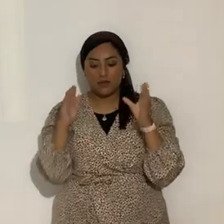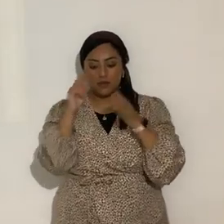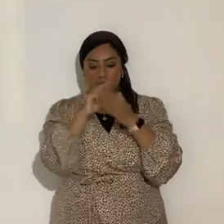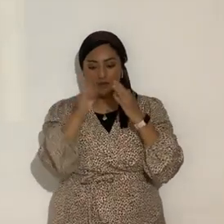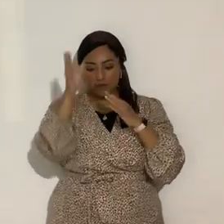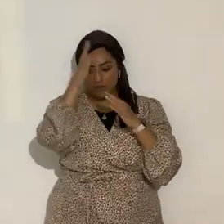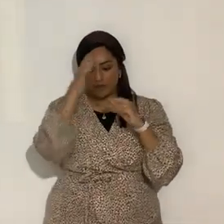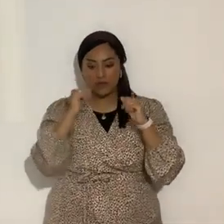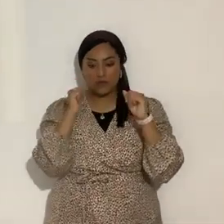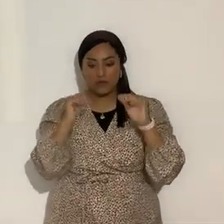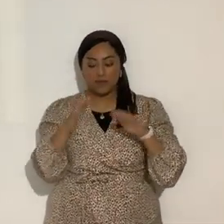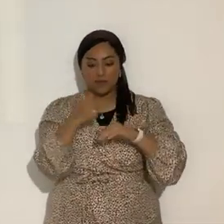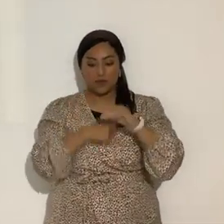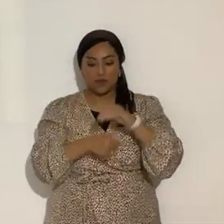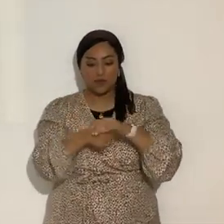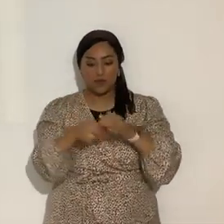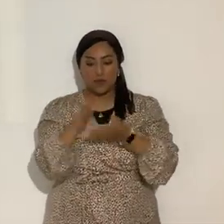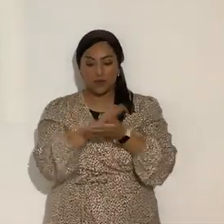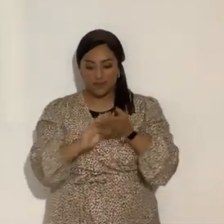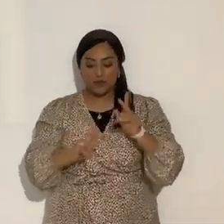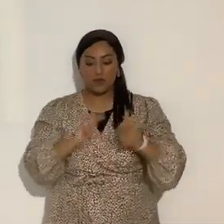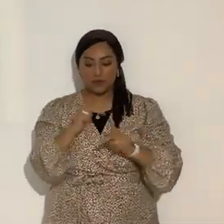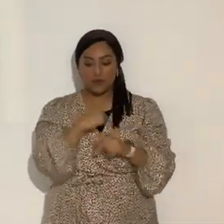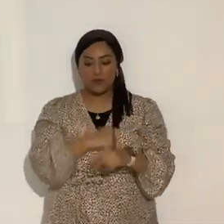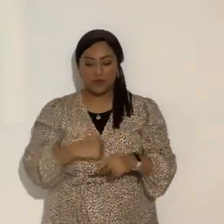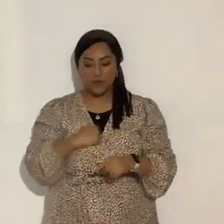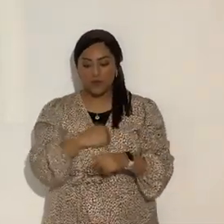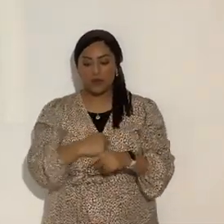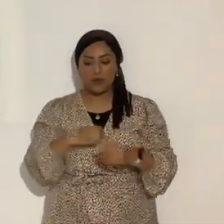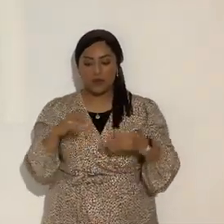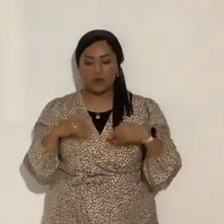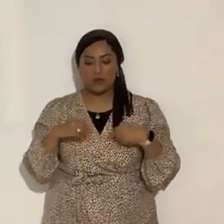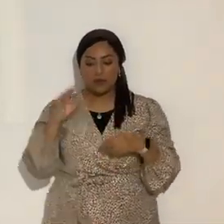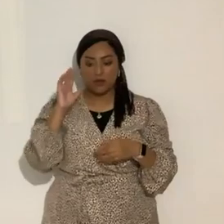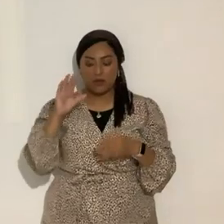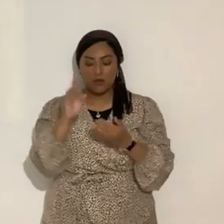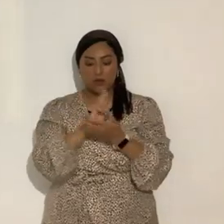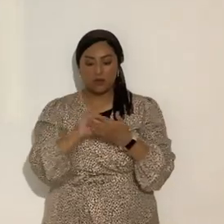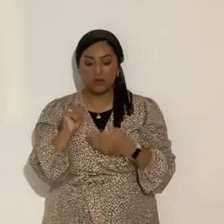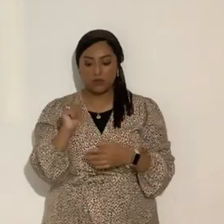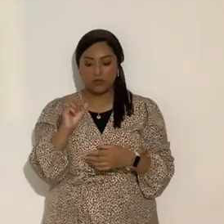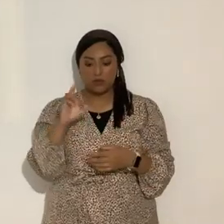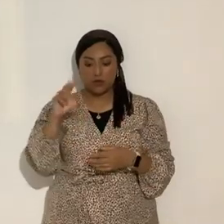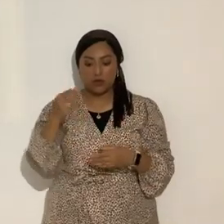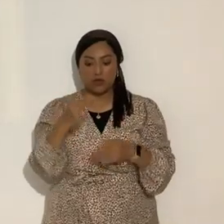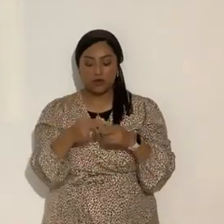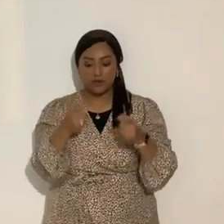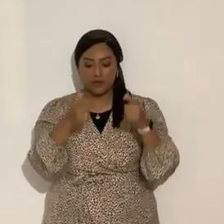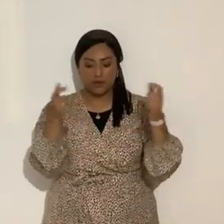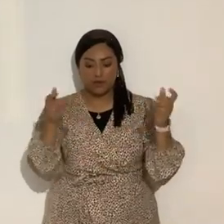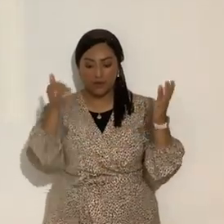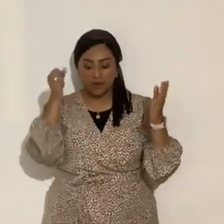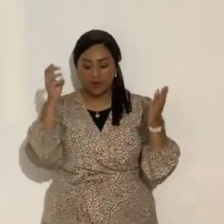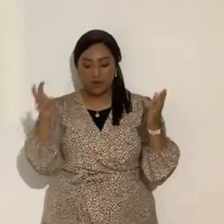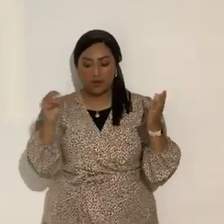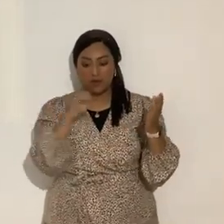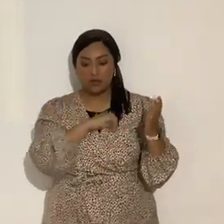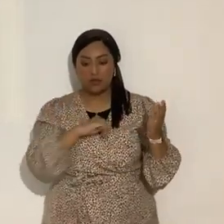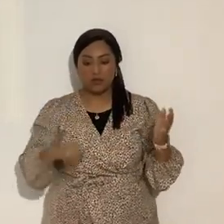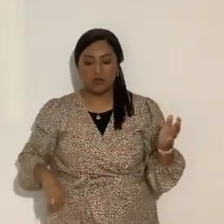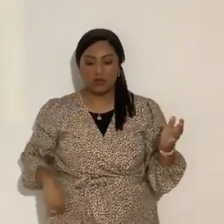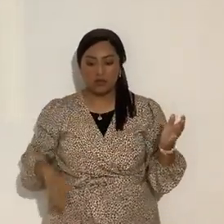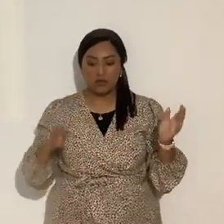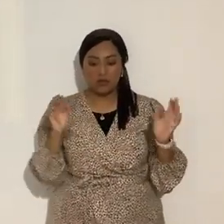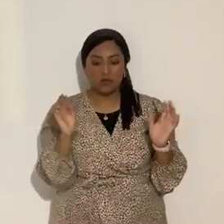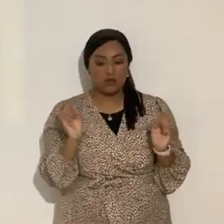que no lo sean, Padre. Dales la oportunidad que se arrepientan y que acepten tu bendita Torah. En el nombre de Yahshua Mashiach, Omen,